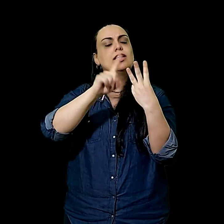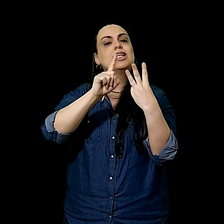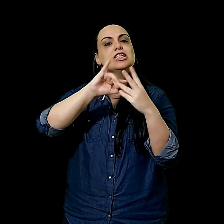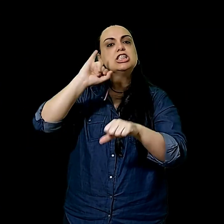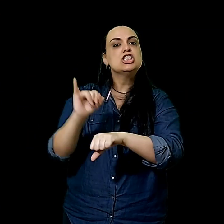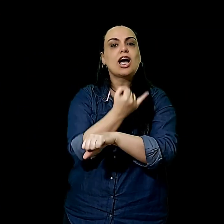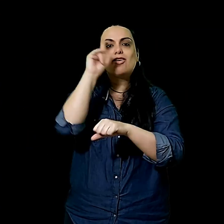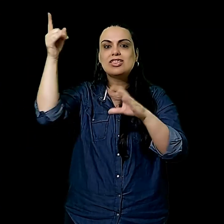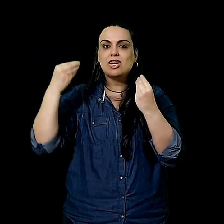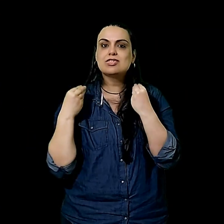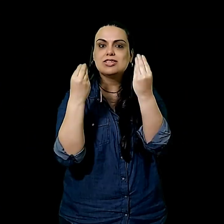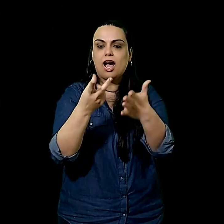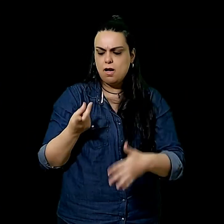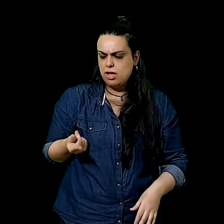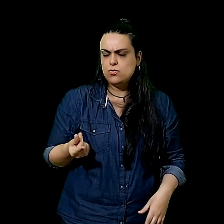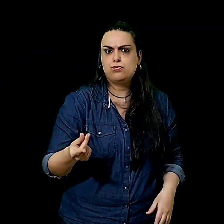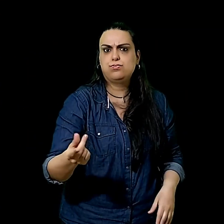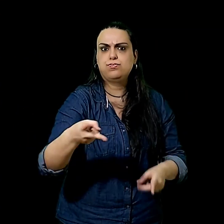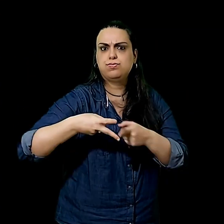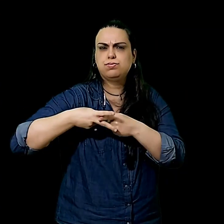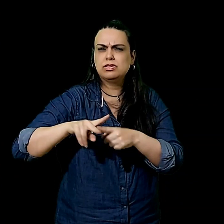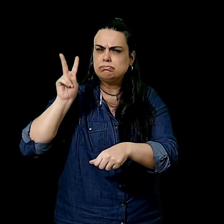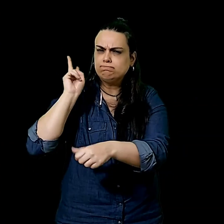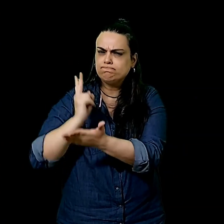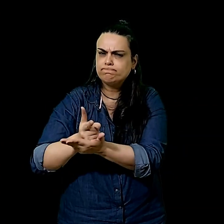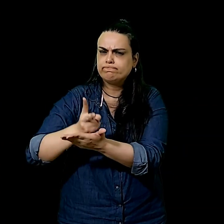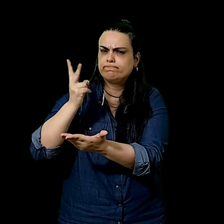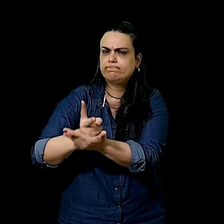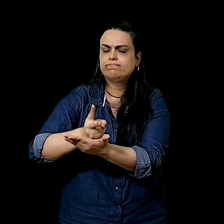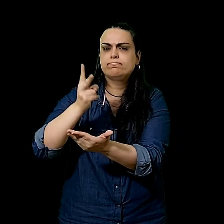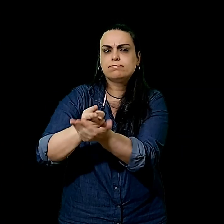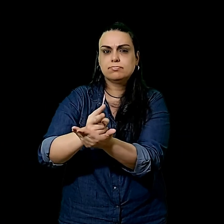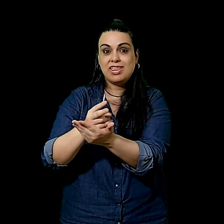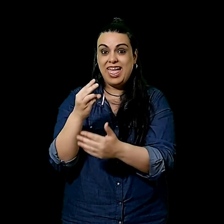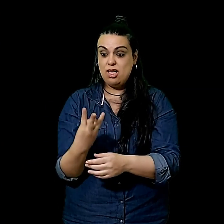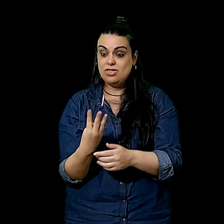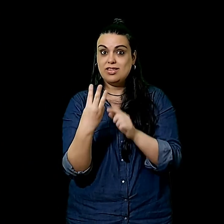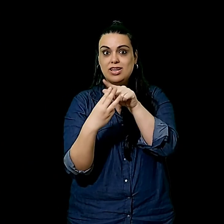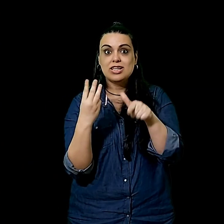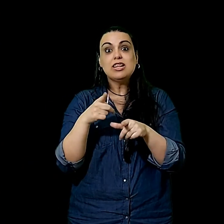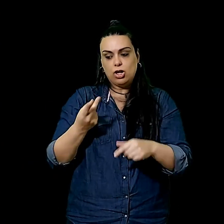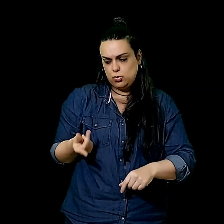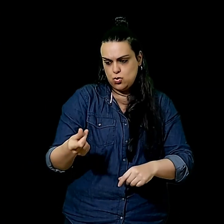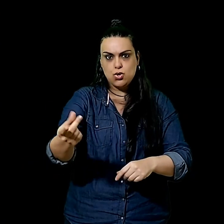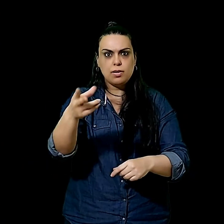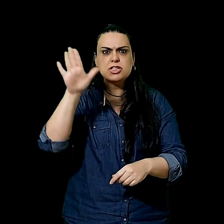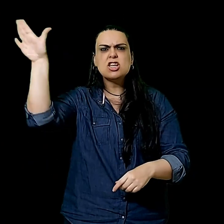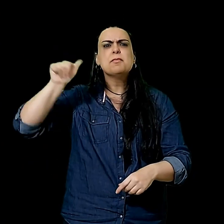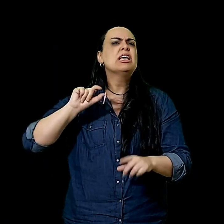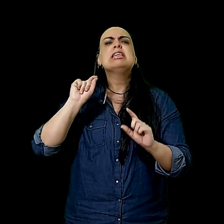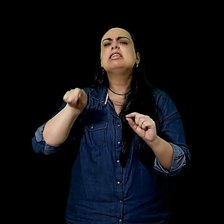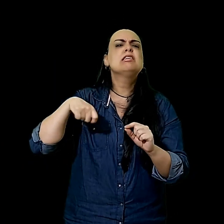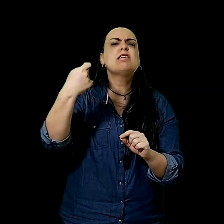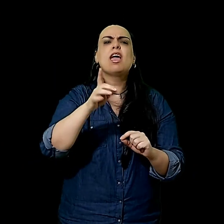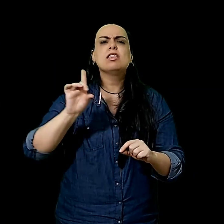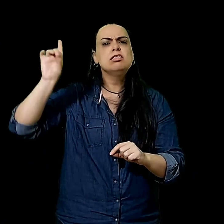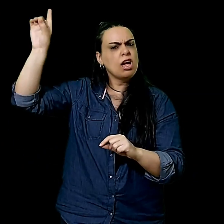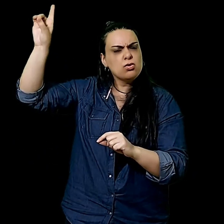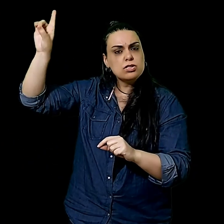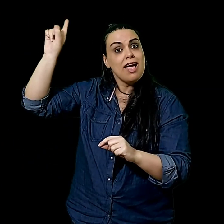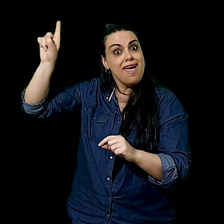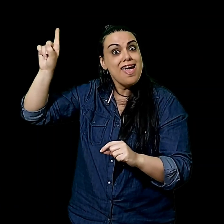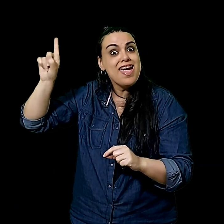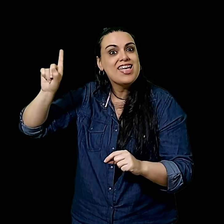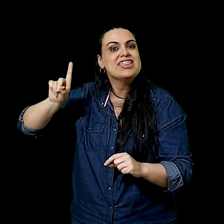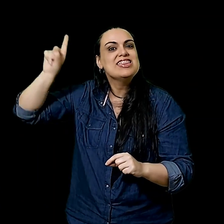O Deus que traz a manutenção. Então, se você quiser frisar esse tópico aí na durabilidade da chamada, quem é o Deus que dá durabilidade à chamada?